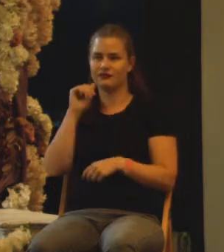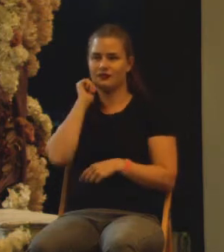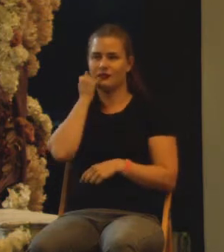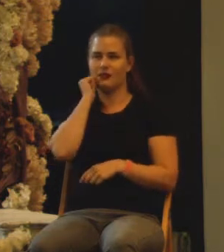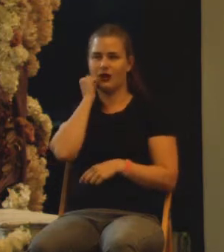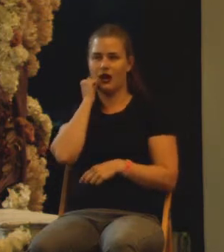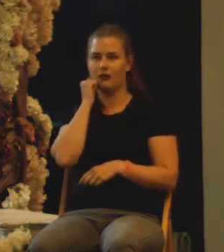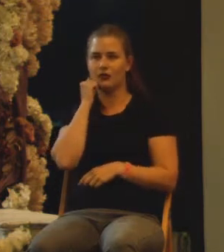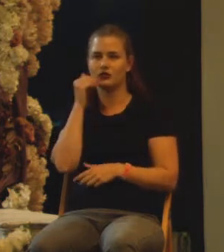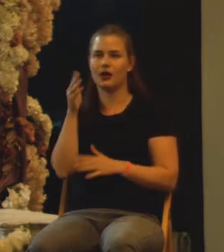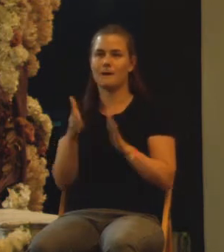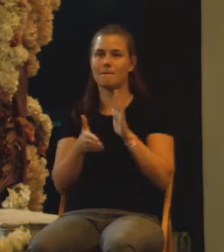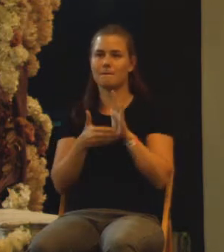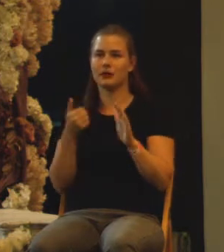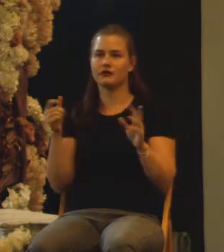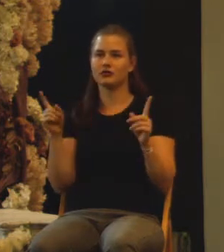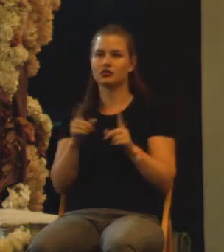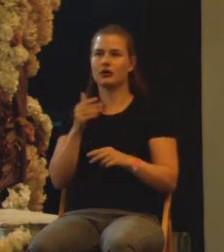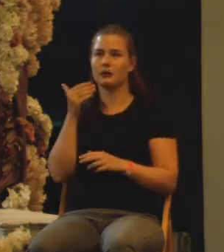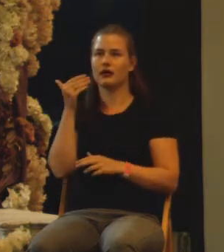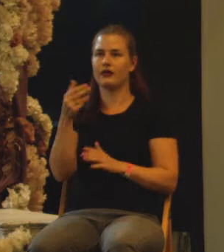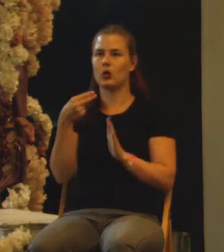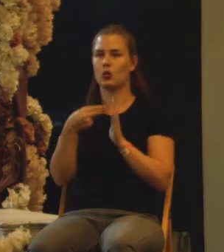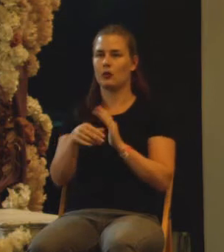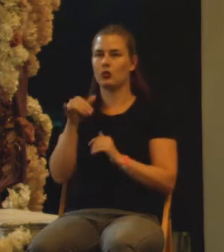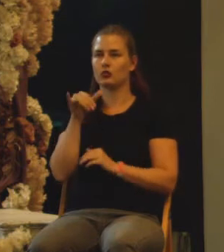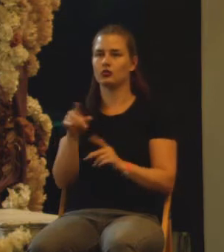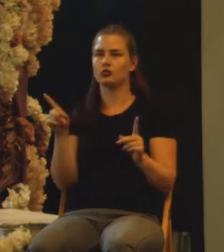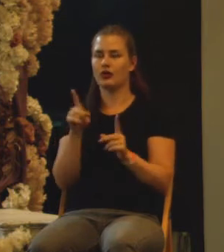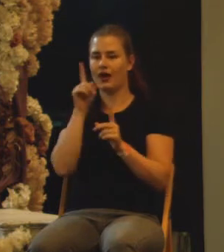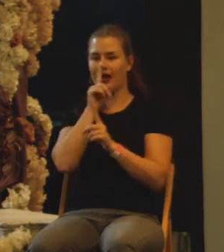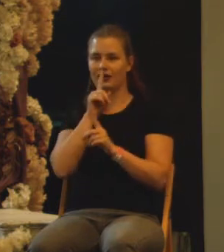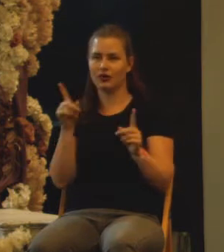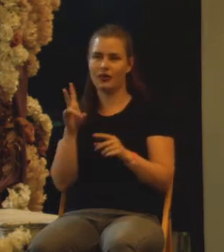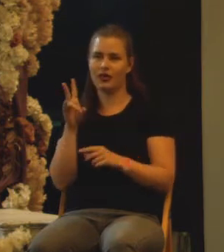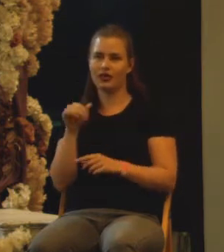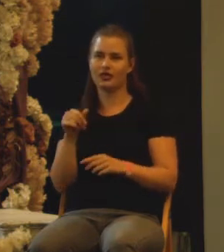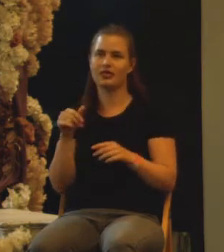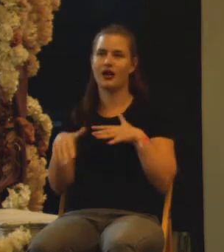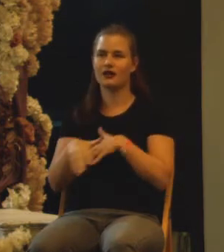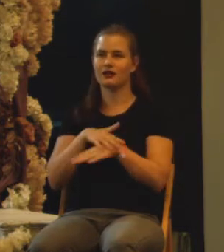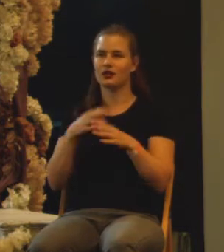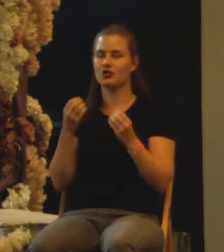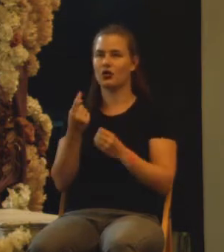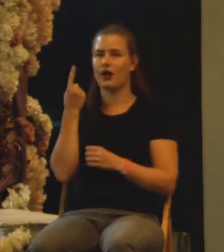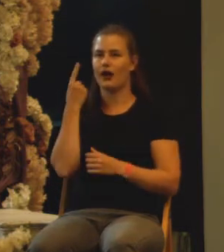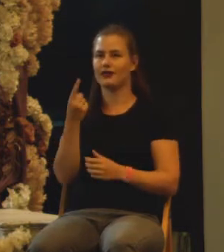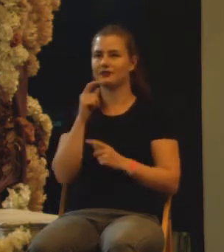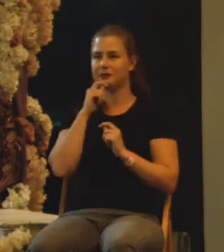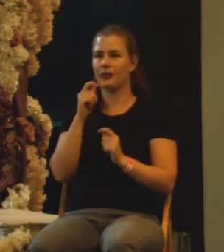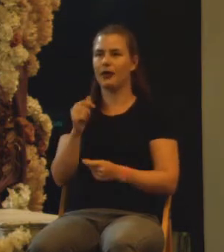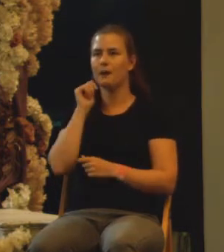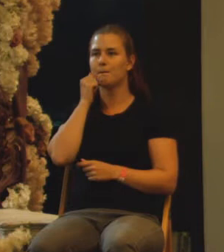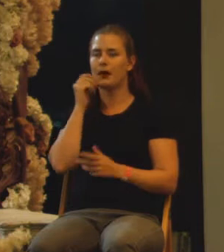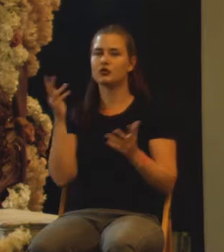бабушки, призванная, чтобы вы купили у нее что-то, особенно на рынке. Еще один маленький для вас сюрприз.